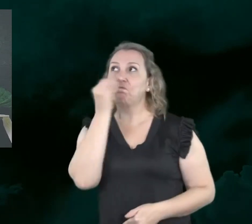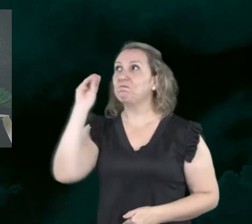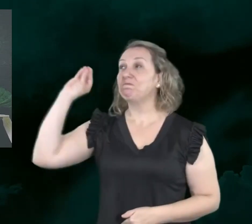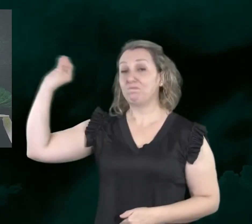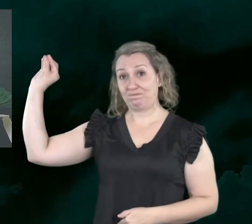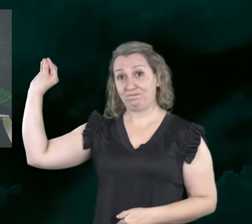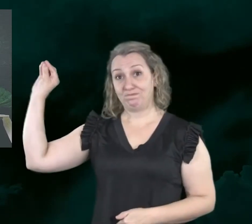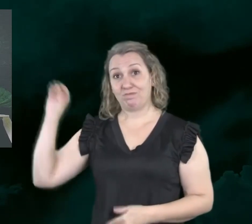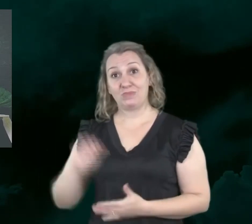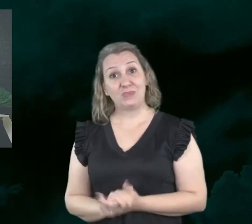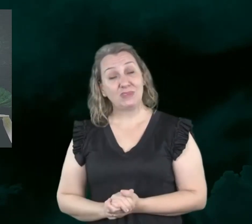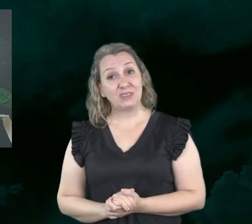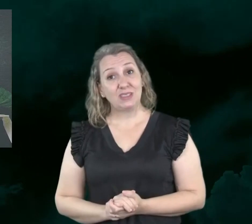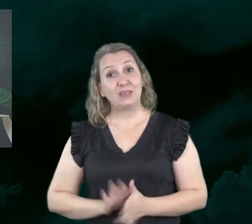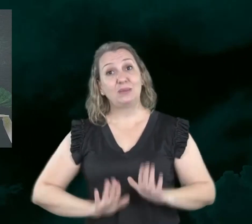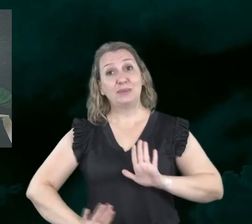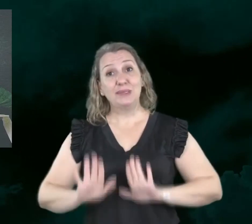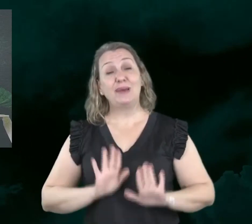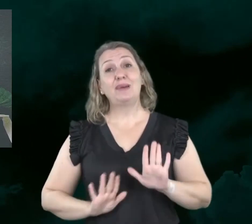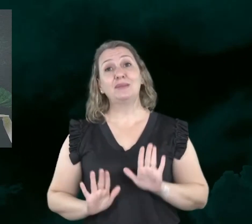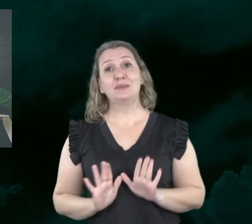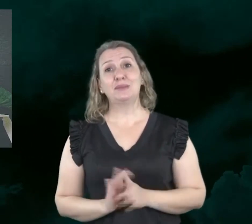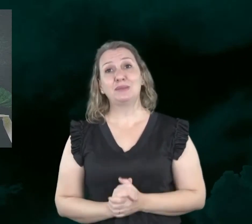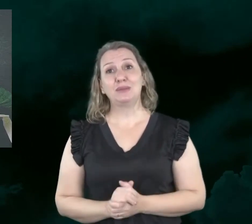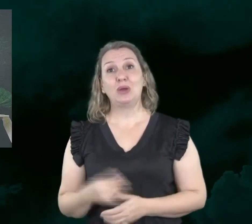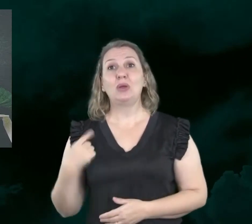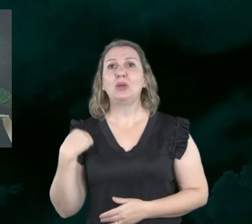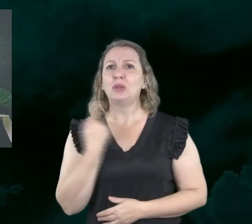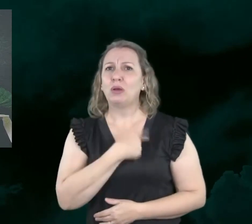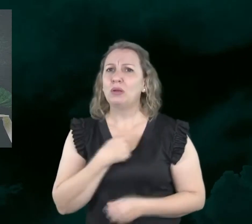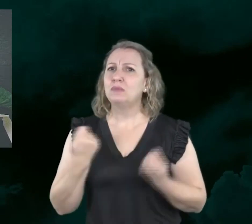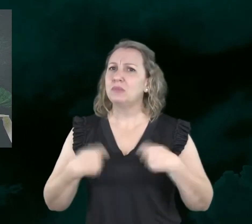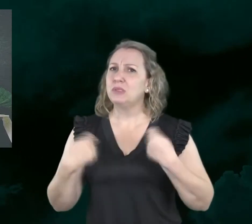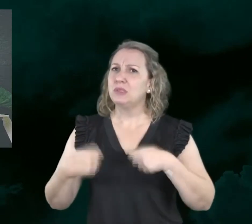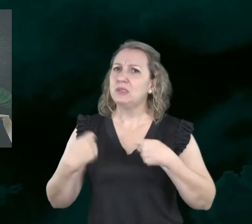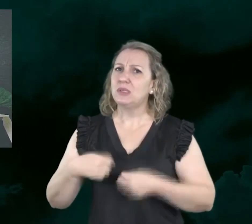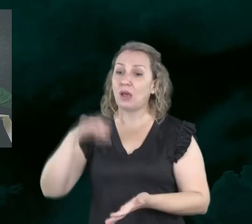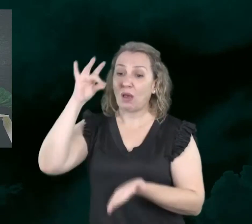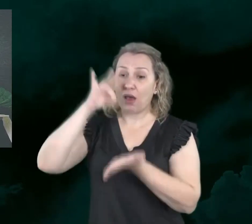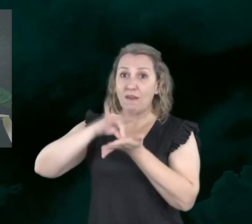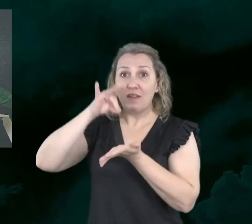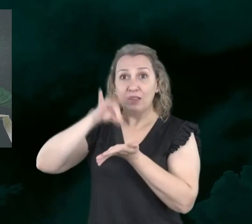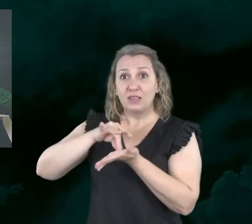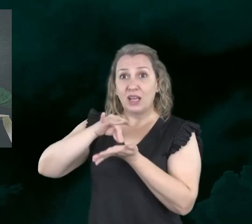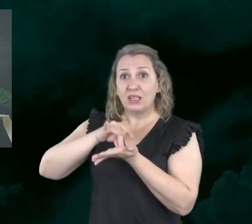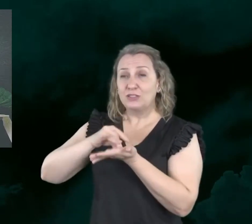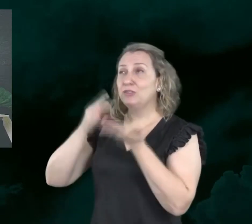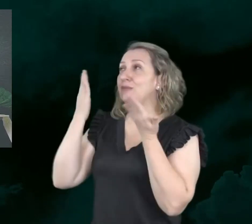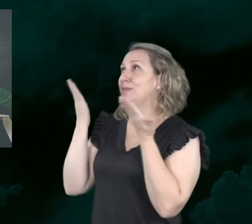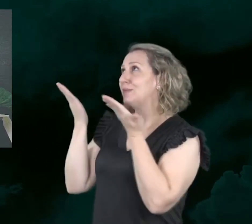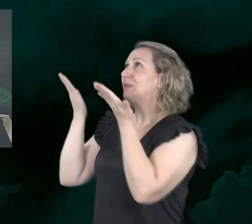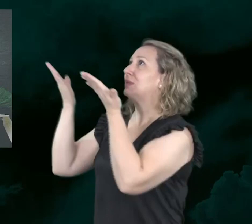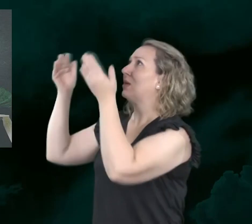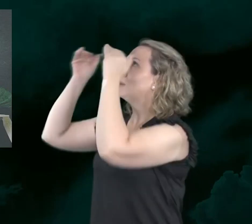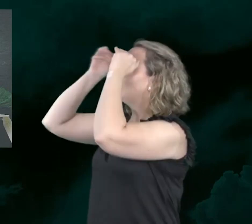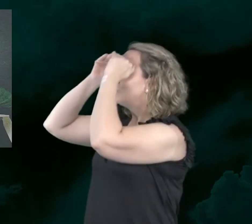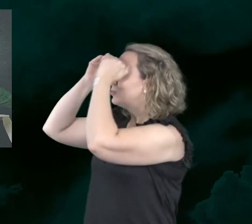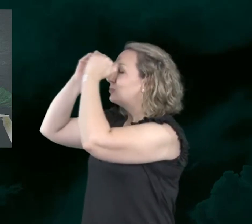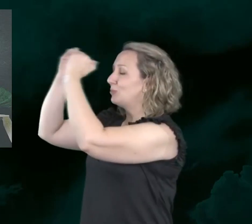a referência que é a verdade. Versículo 20 ainda, desse mesmo capítulo, versículo 20,